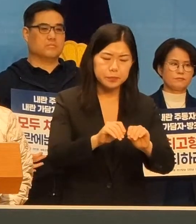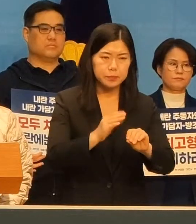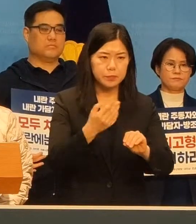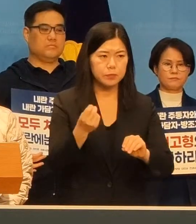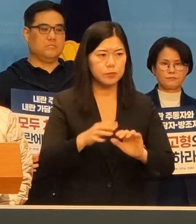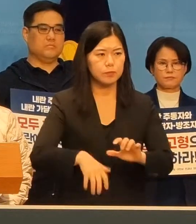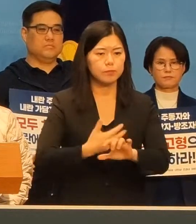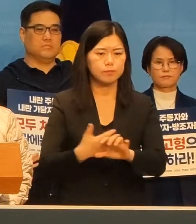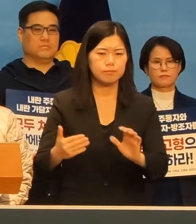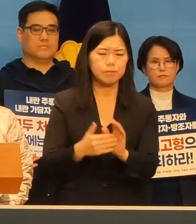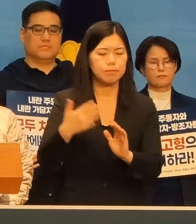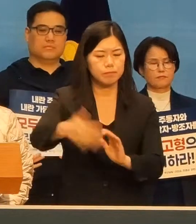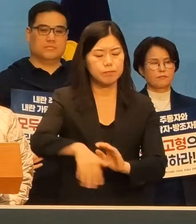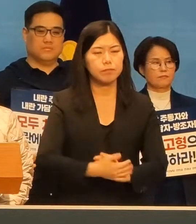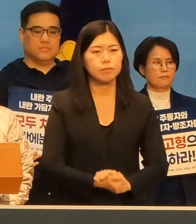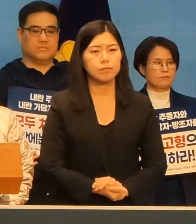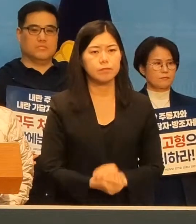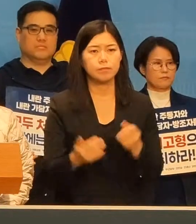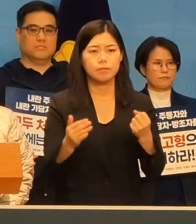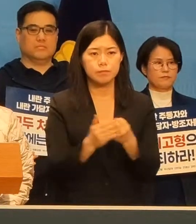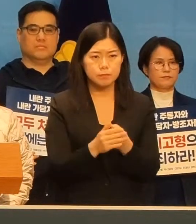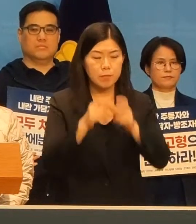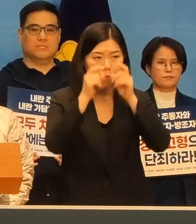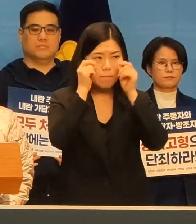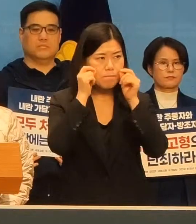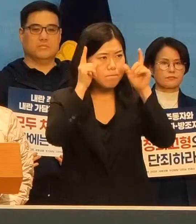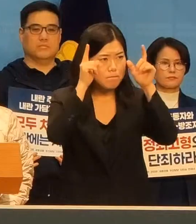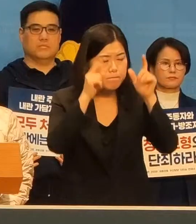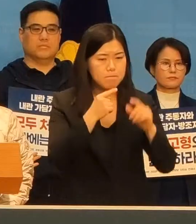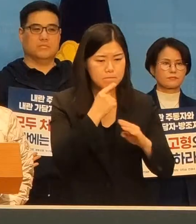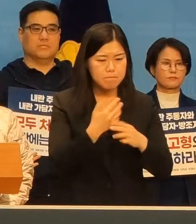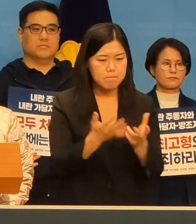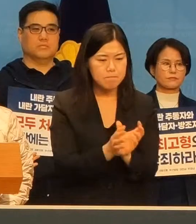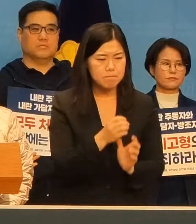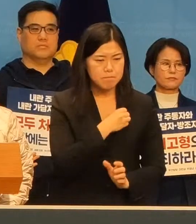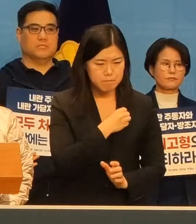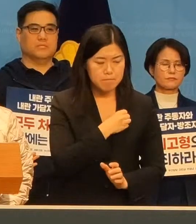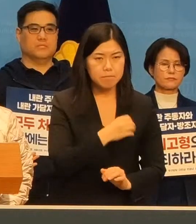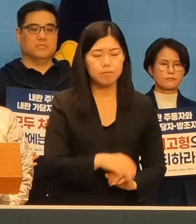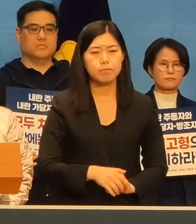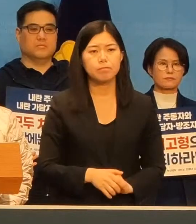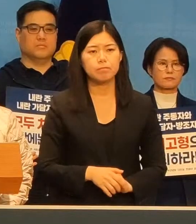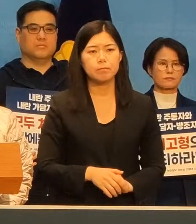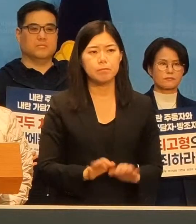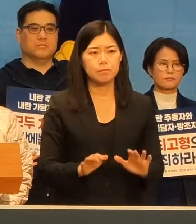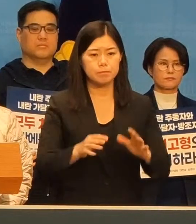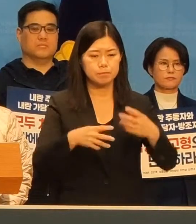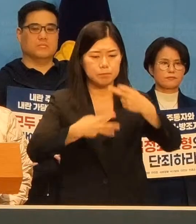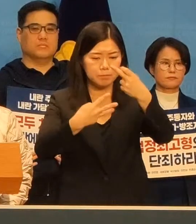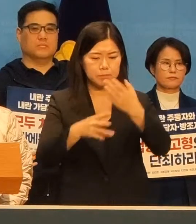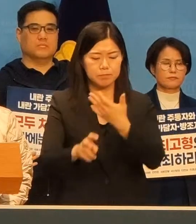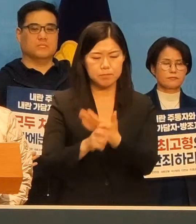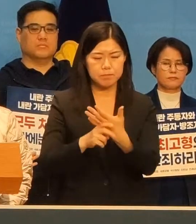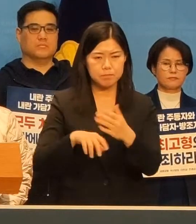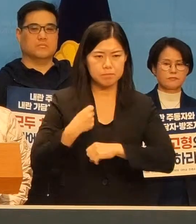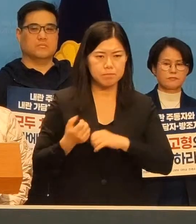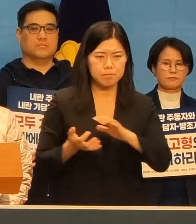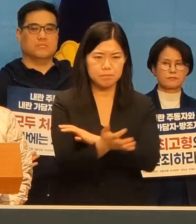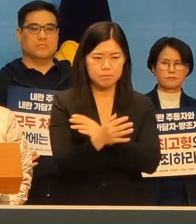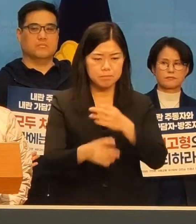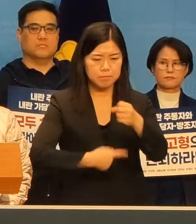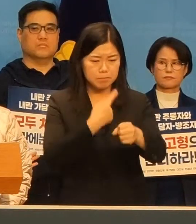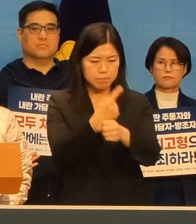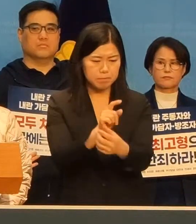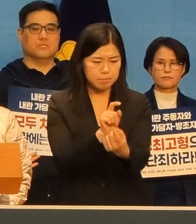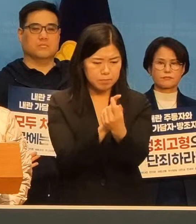종식되지 않았습니다. 이에 깨어있는 더불어민주당 당원 일동은 12.3 불법 계엄 1년을 맞아 식지